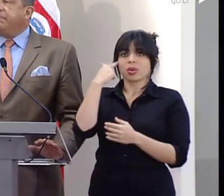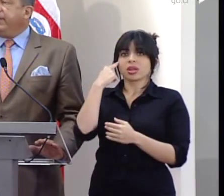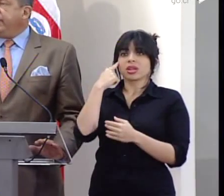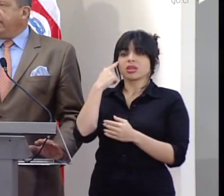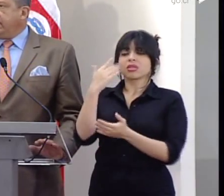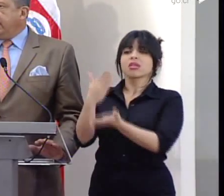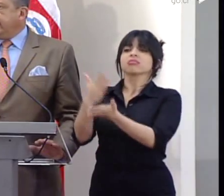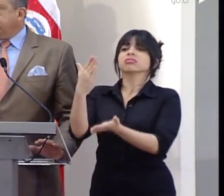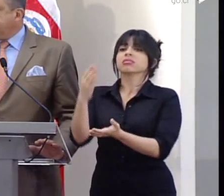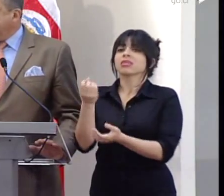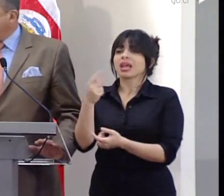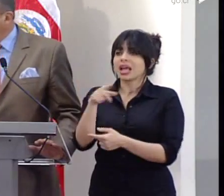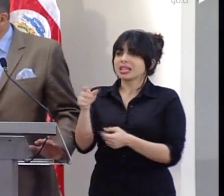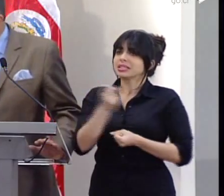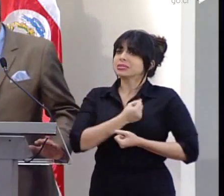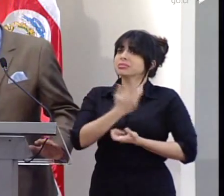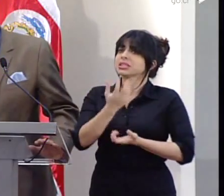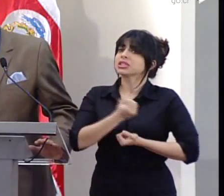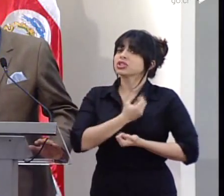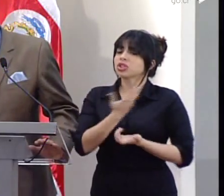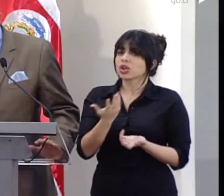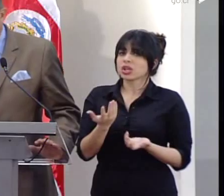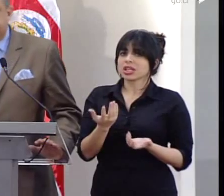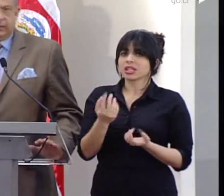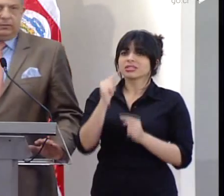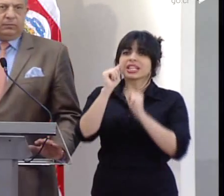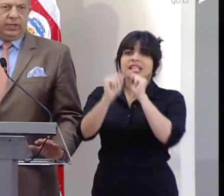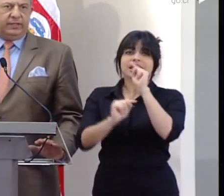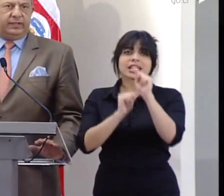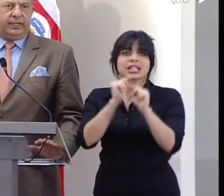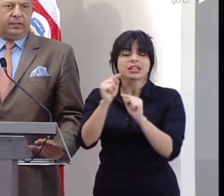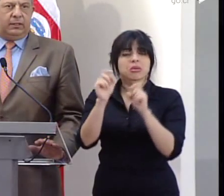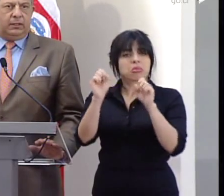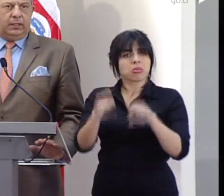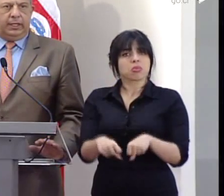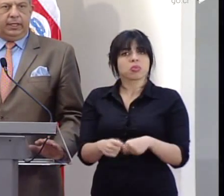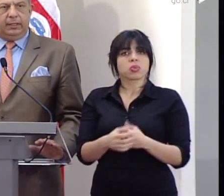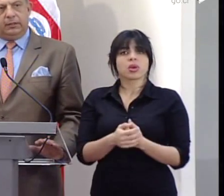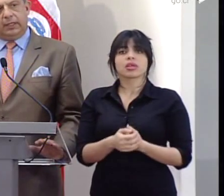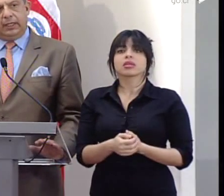de impedir que esas expresiones críticas puedan ser